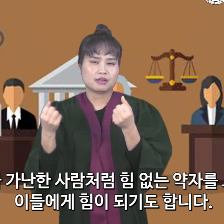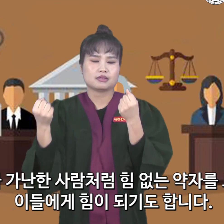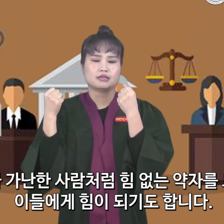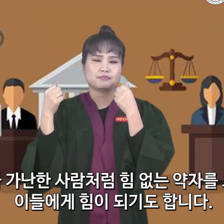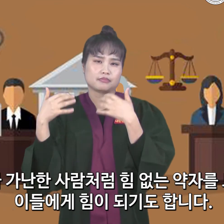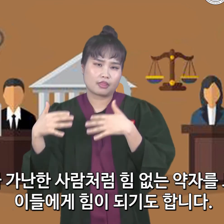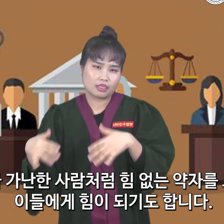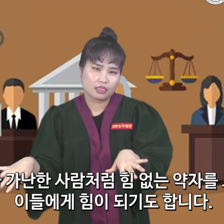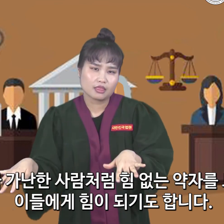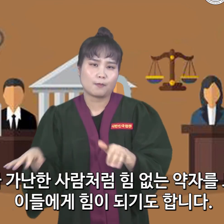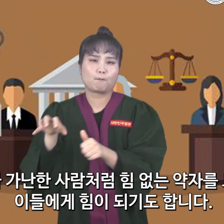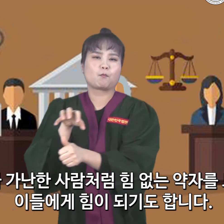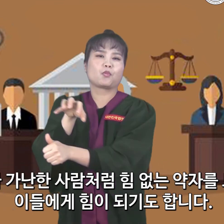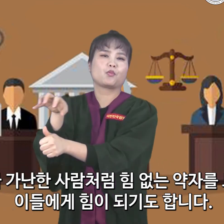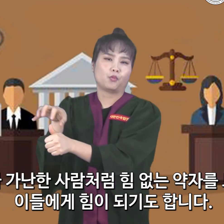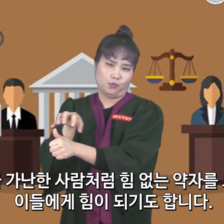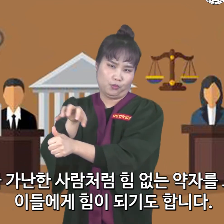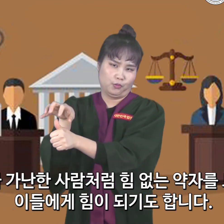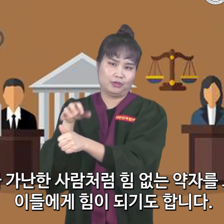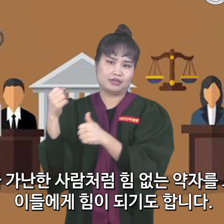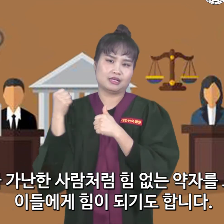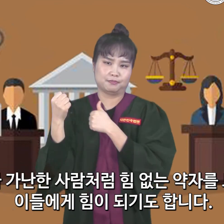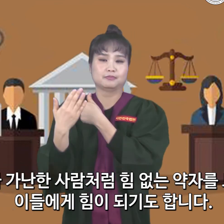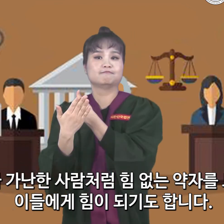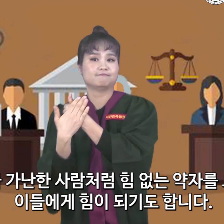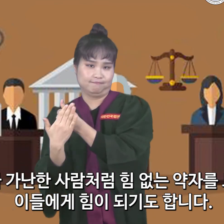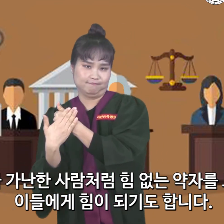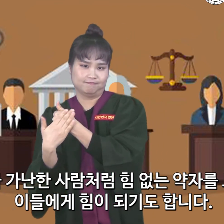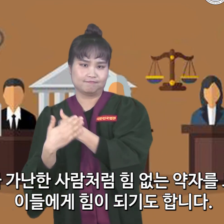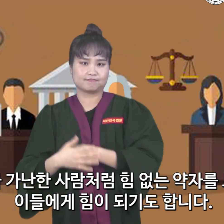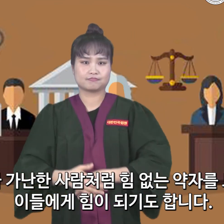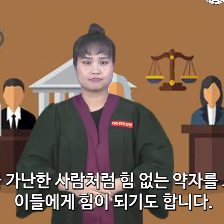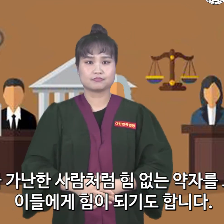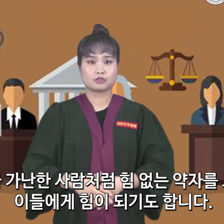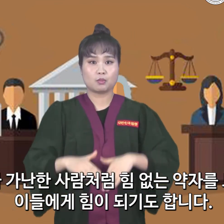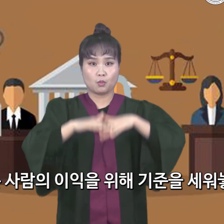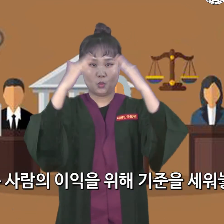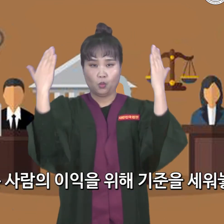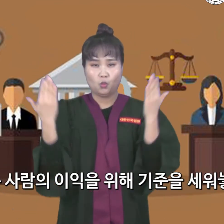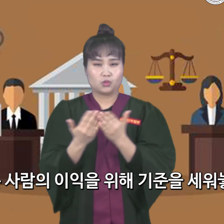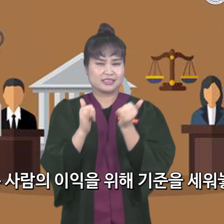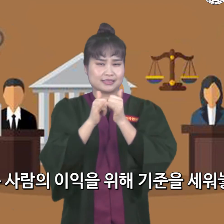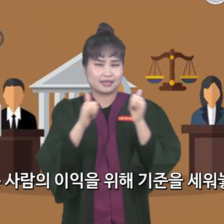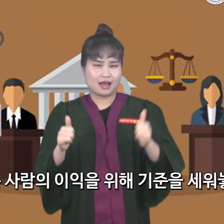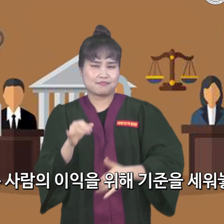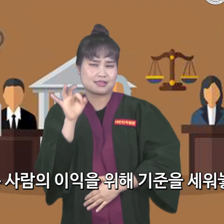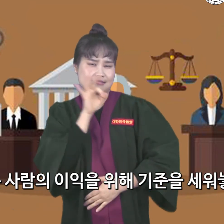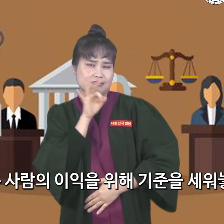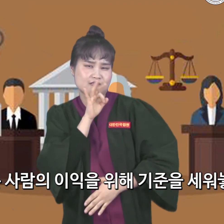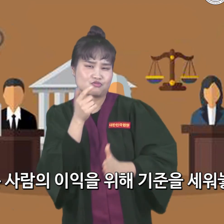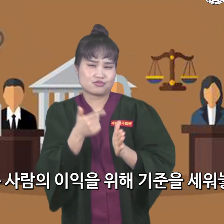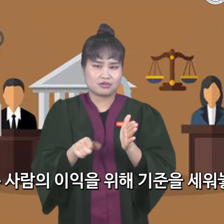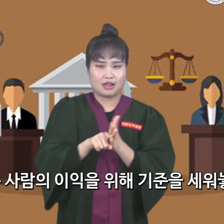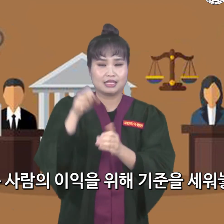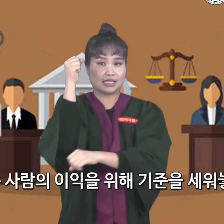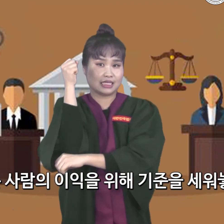힘없는 약자를 보호하여 이들에게 힘이 되기도 합니다. 모든 사람의 이익을 위해